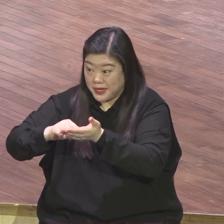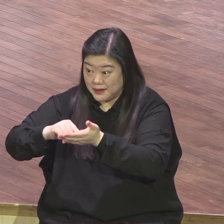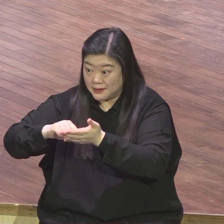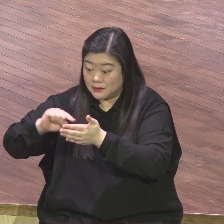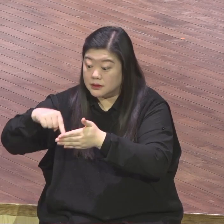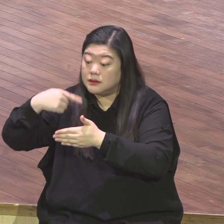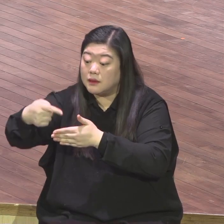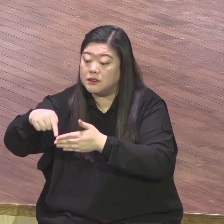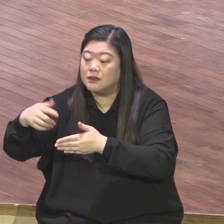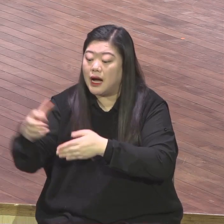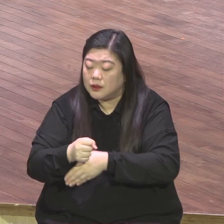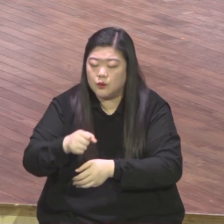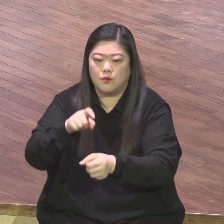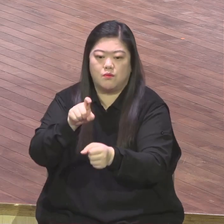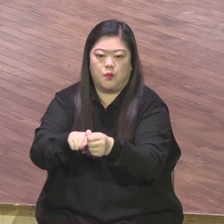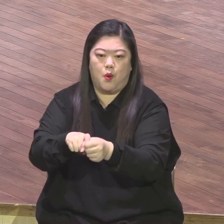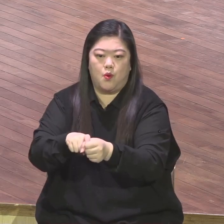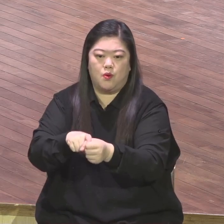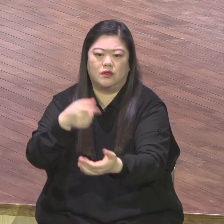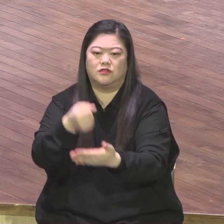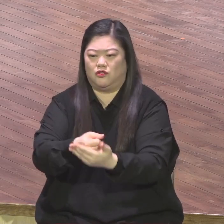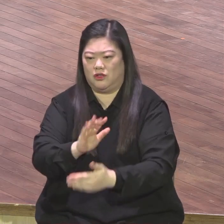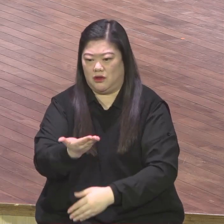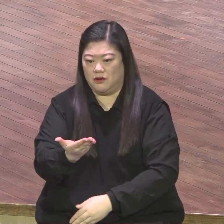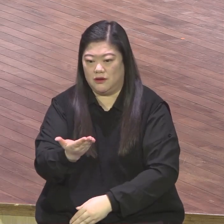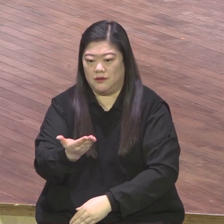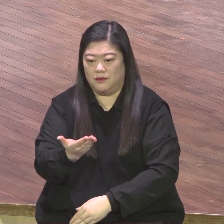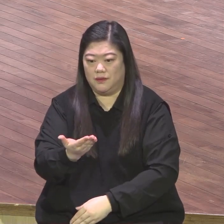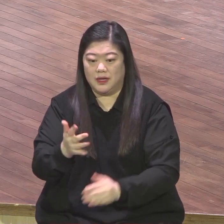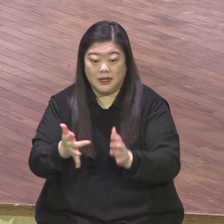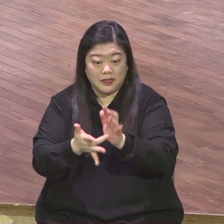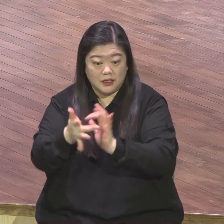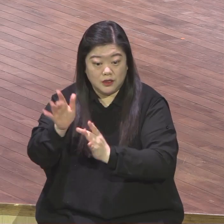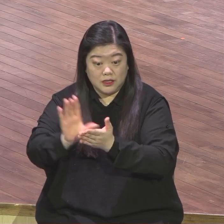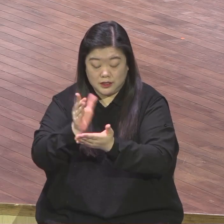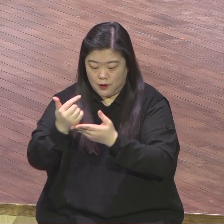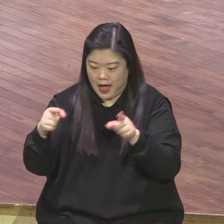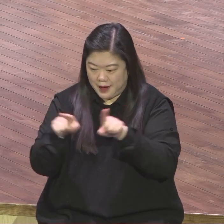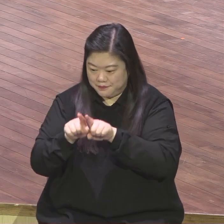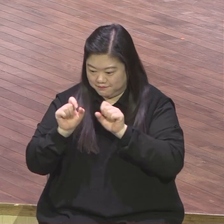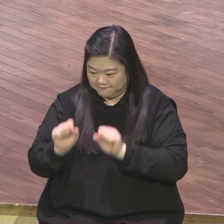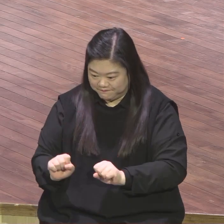예수 그리스도를 위해서 일심전심 지속할 절대 목표